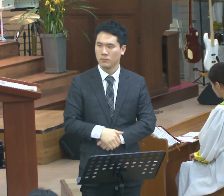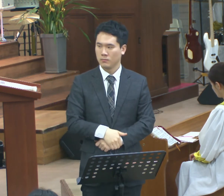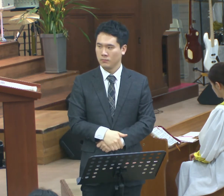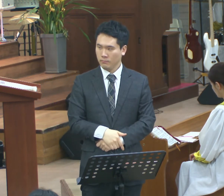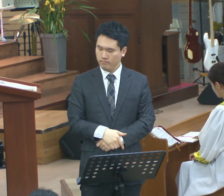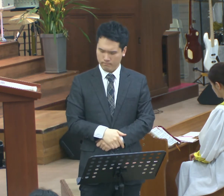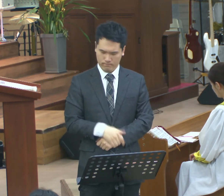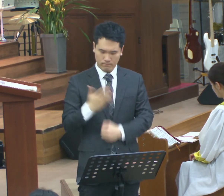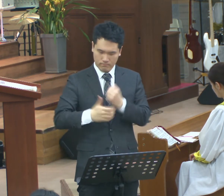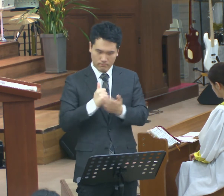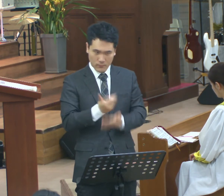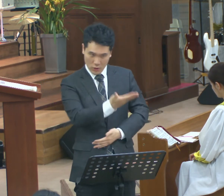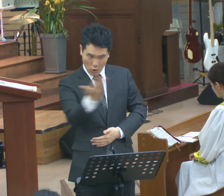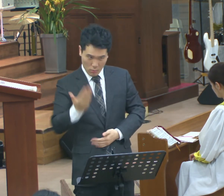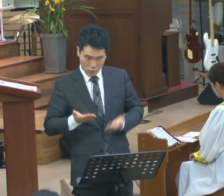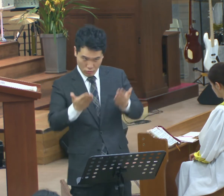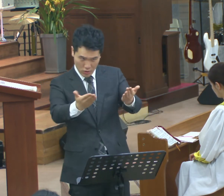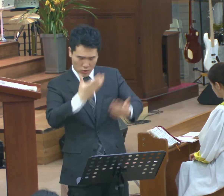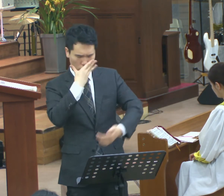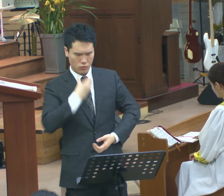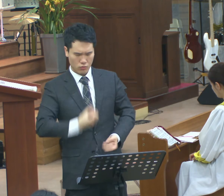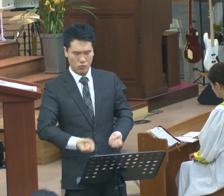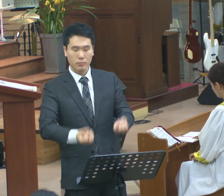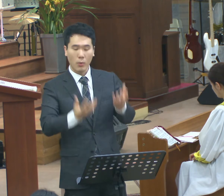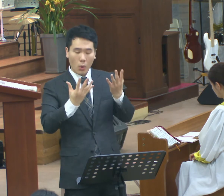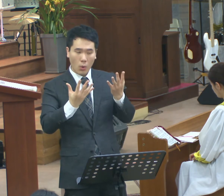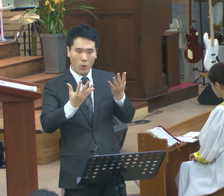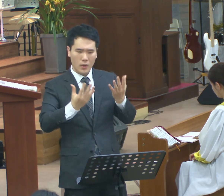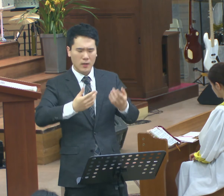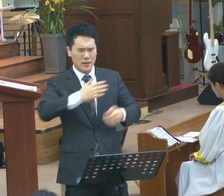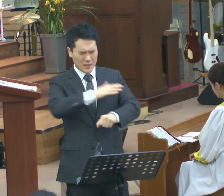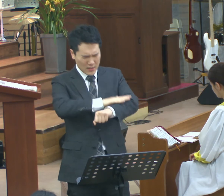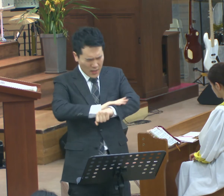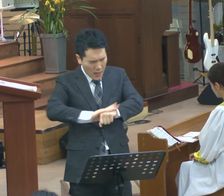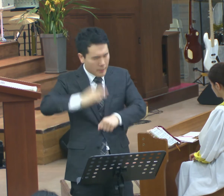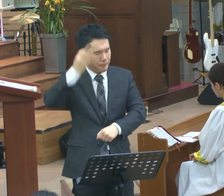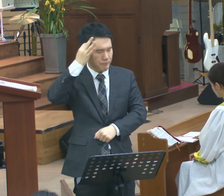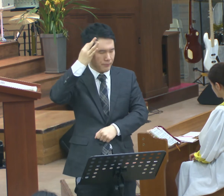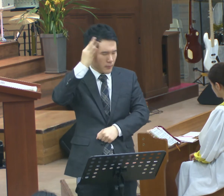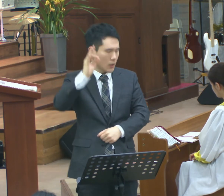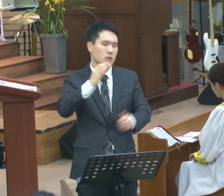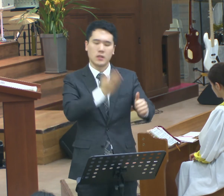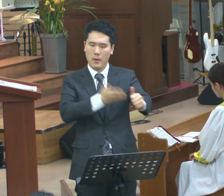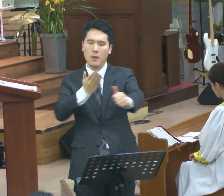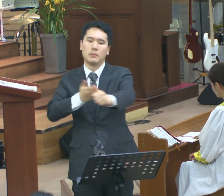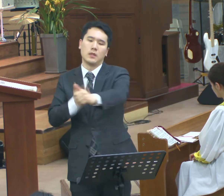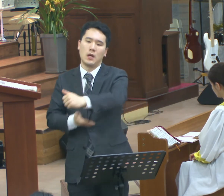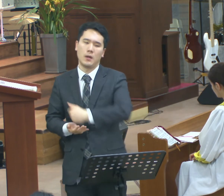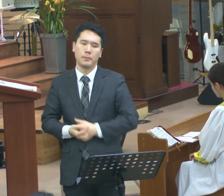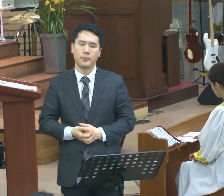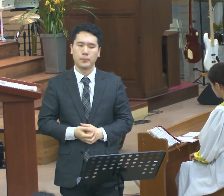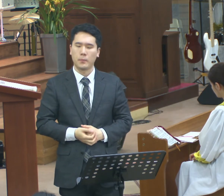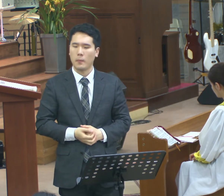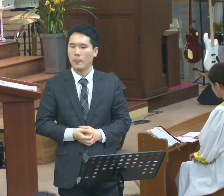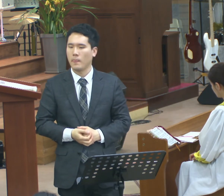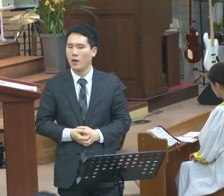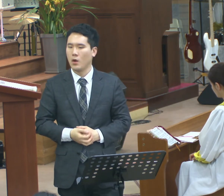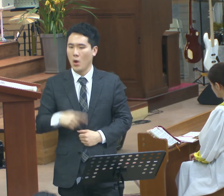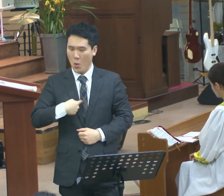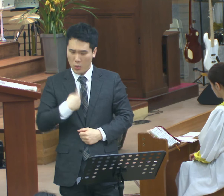하나님이 여러분에게 주신 축복을 잘 깨달으시기를 바랍니다. 저는 여러분 혼자 희낙낙하고